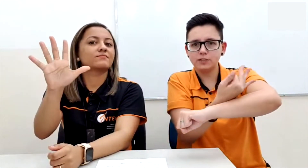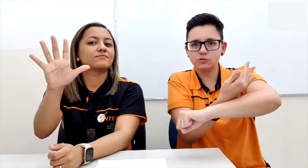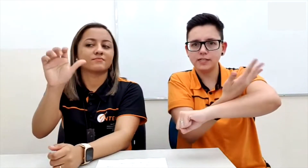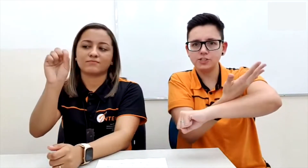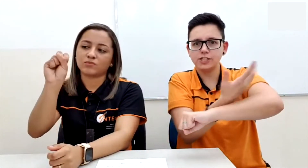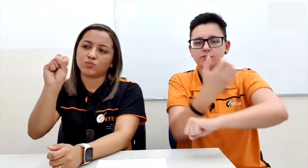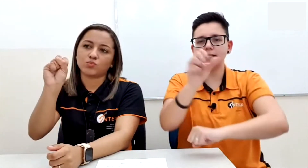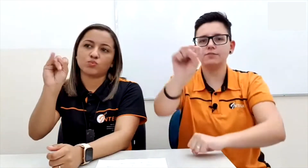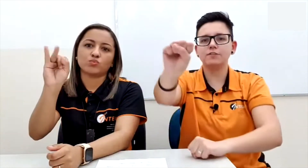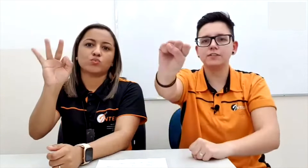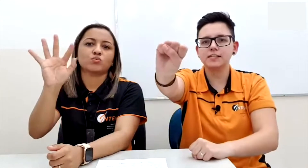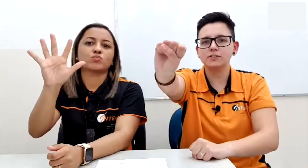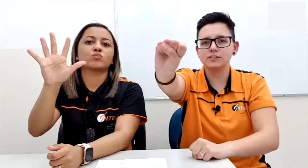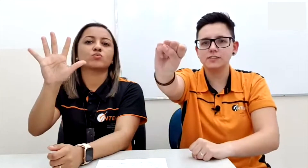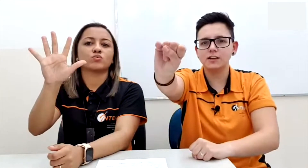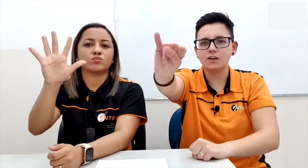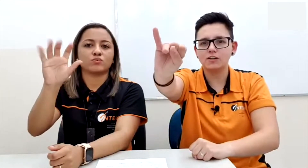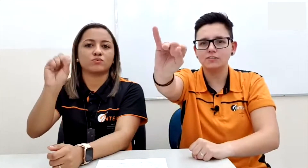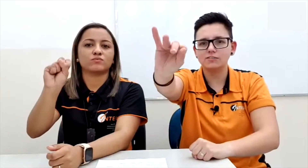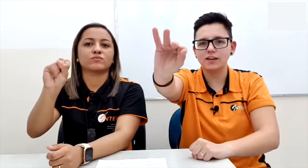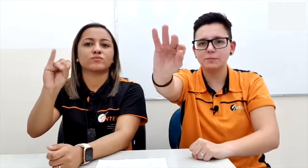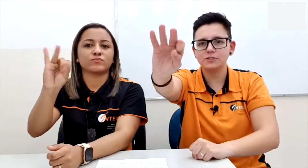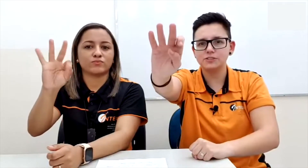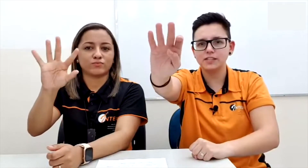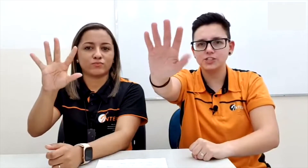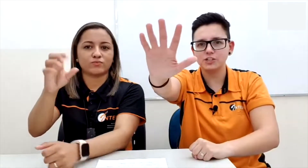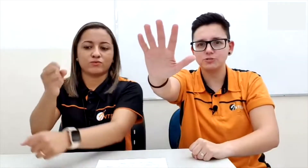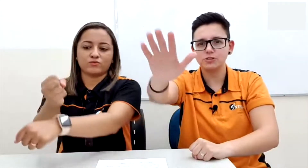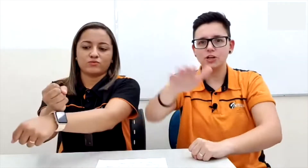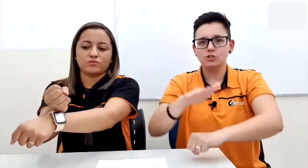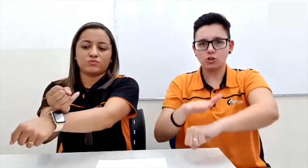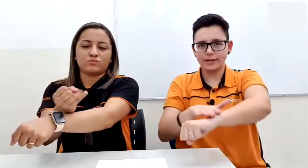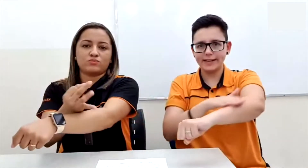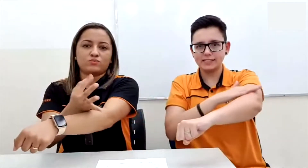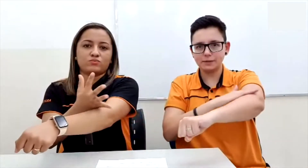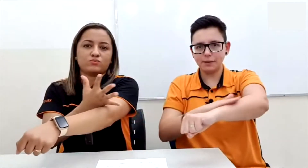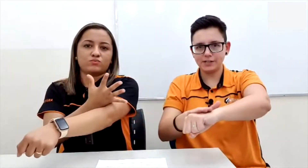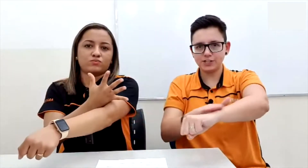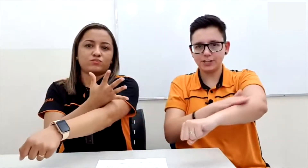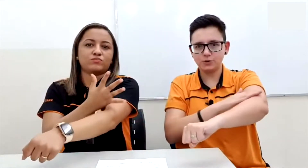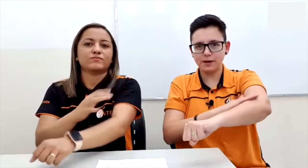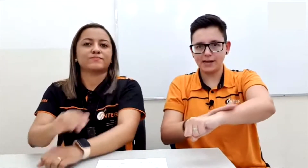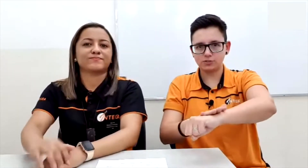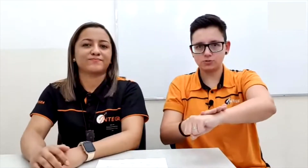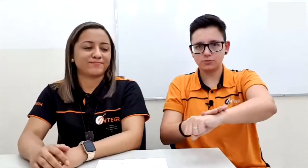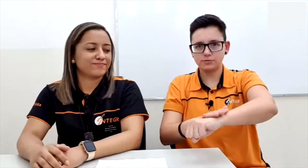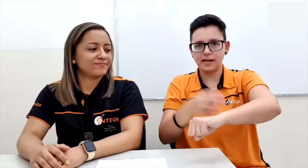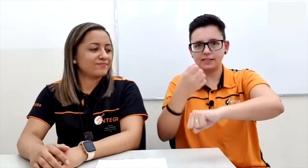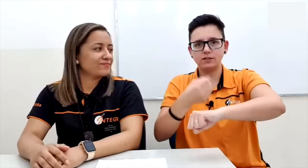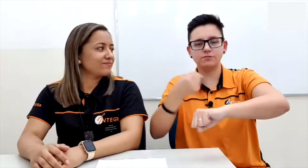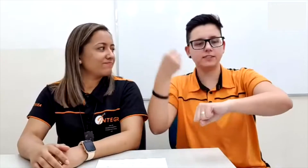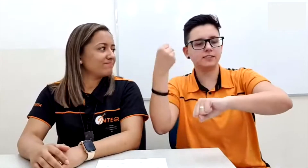os dedinhos. Ele vai fazendo assim, ó. Vai abrindo os dedinhos. Só que nessa parte aqui do braço, tá? Então, ele faz assim,